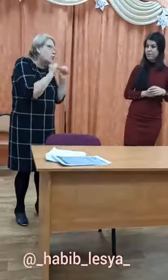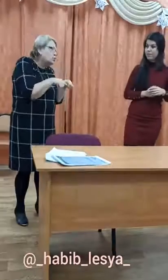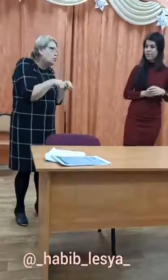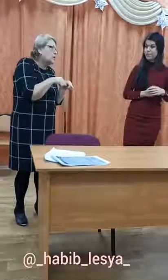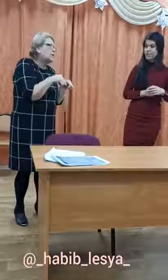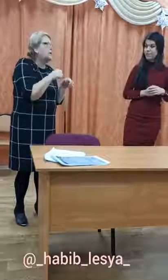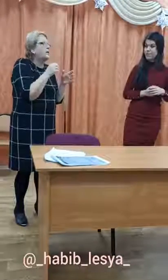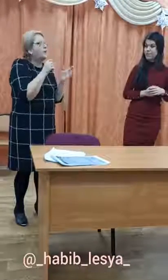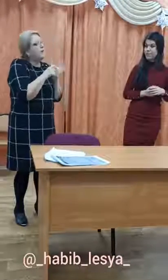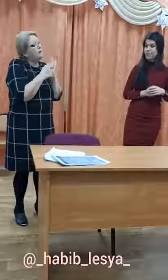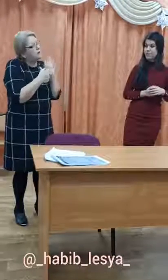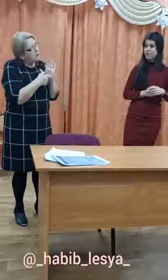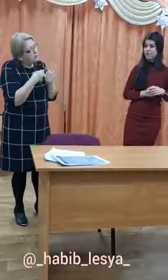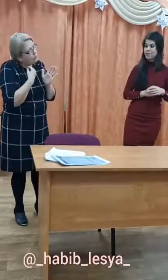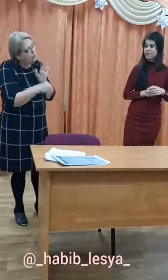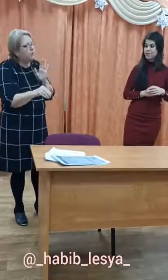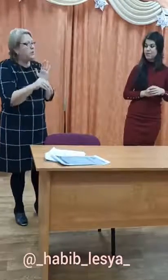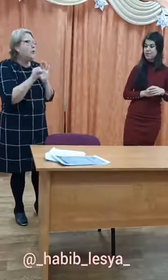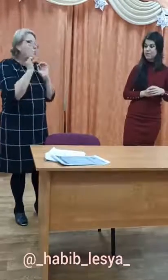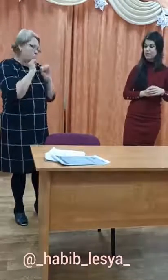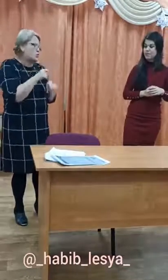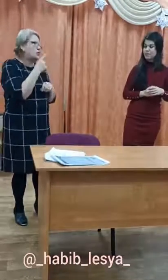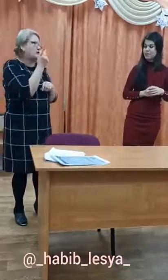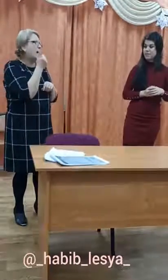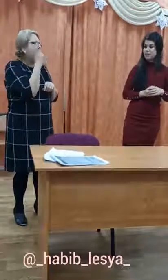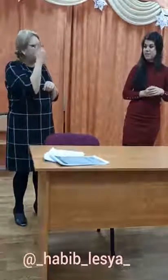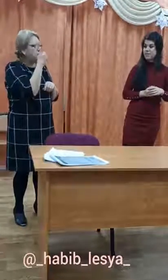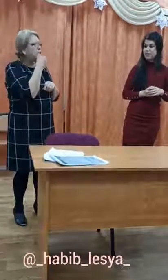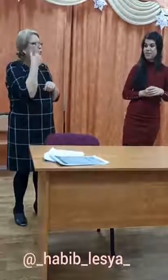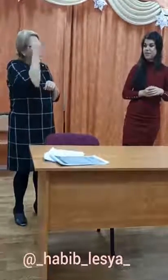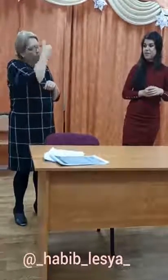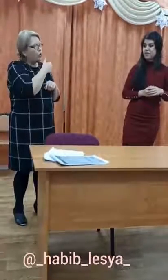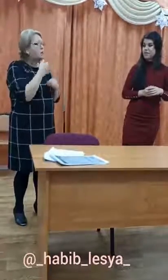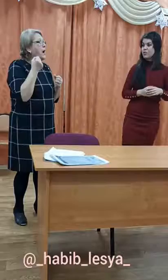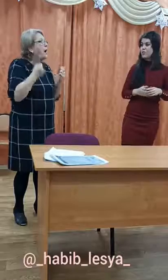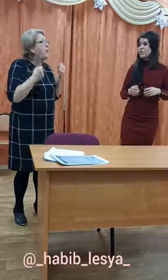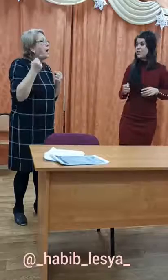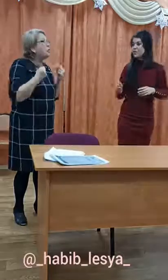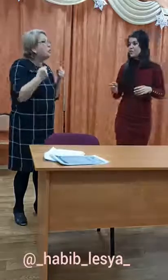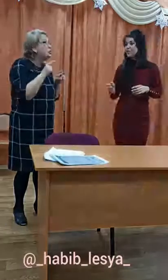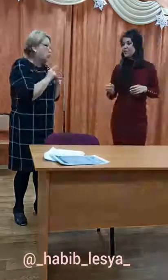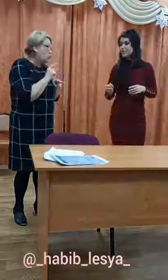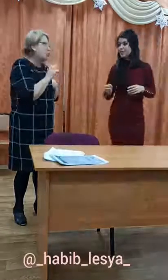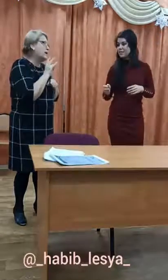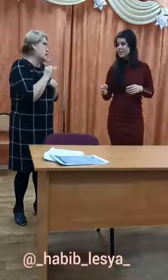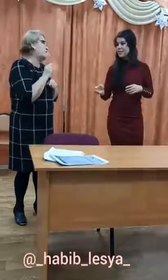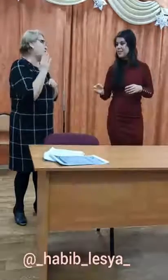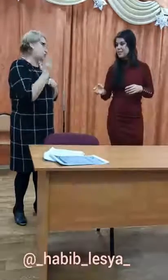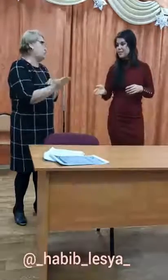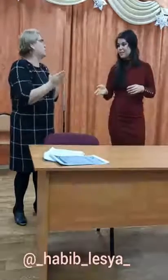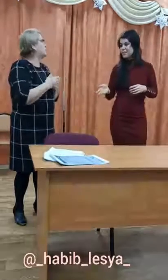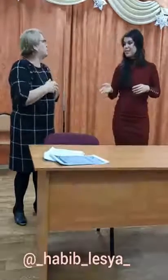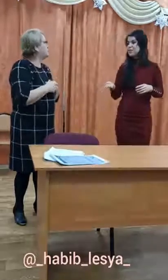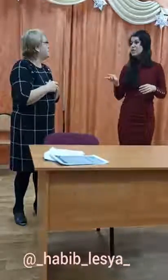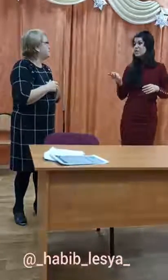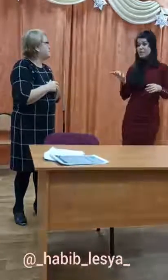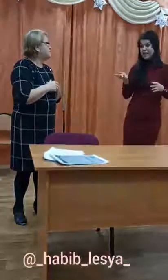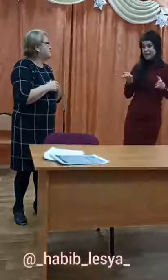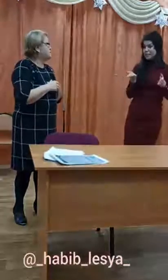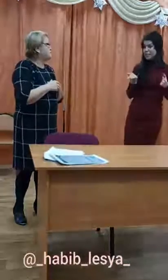дом, квартиру можно за один год. То есть машину тоже недвижимую. То есть не брать ипотеку